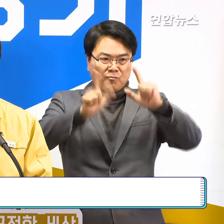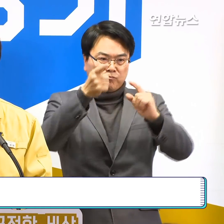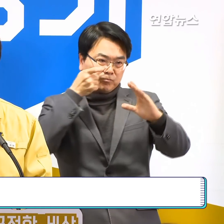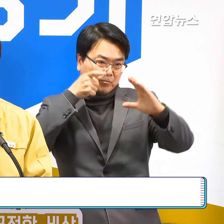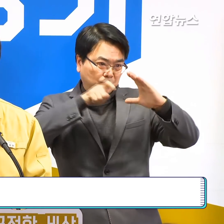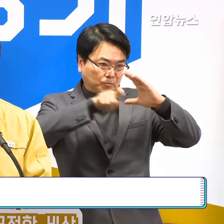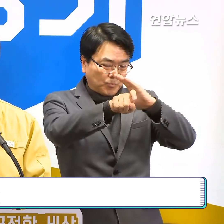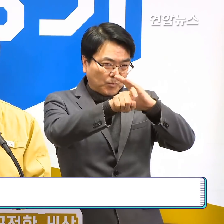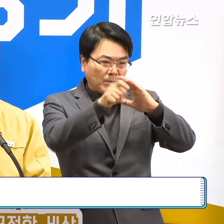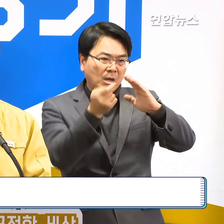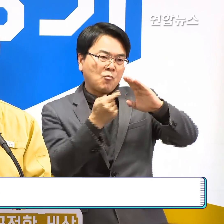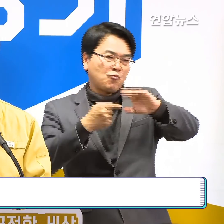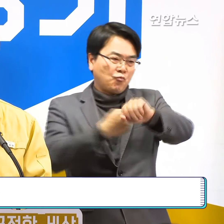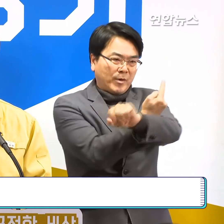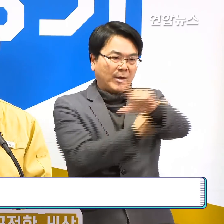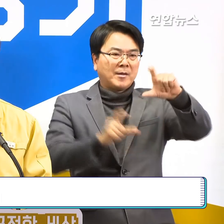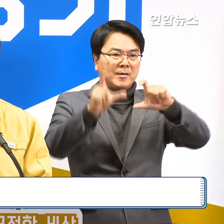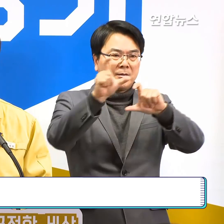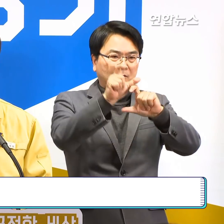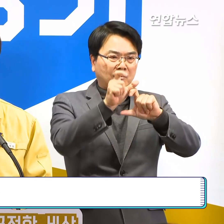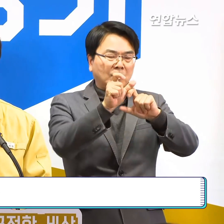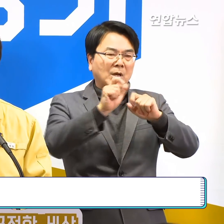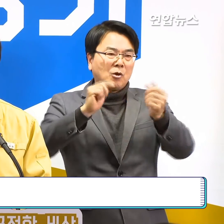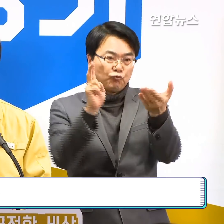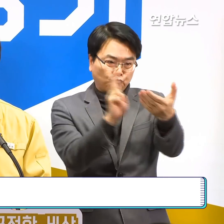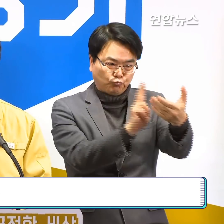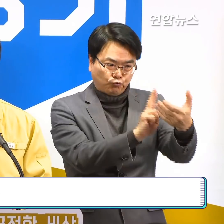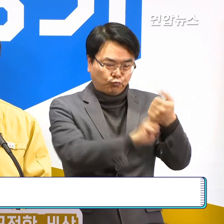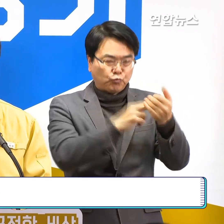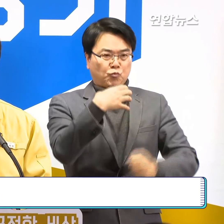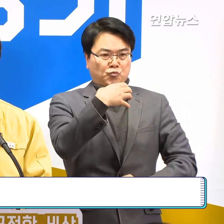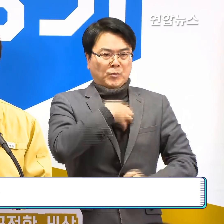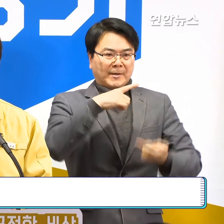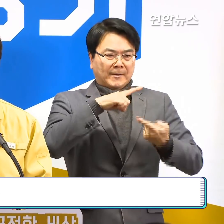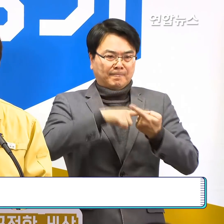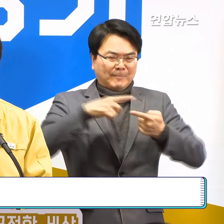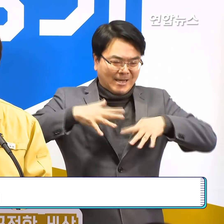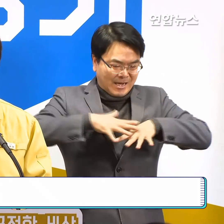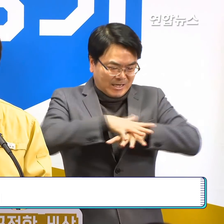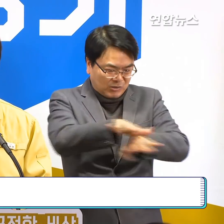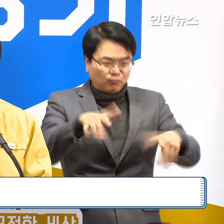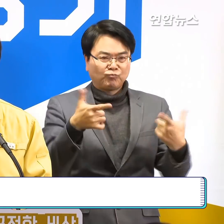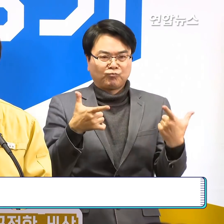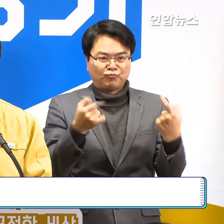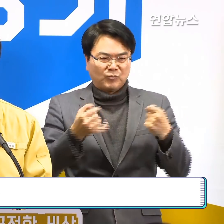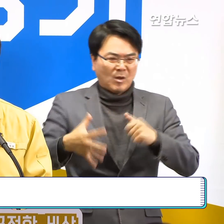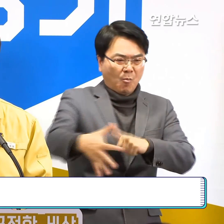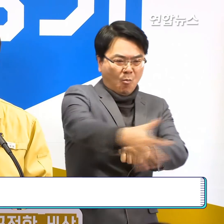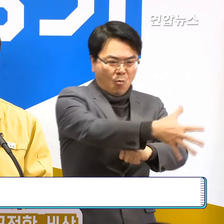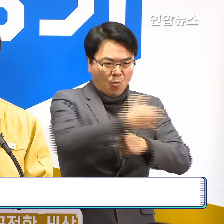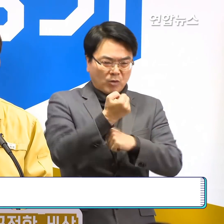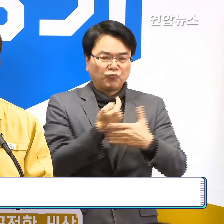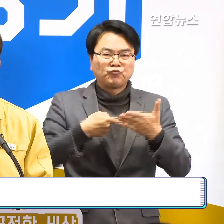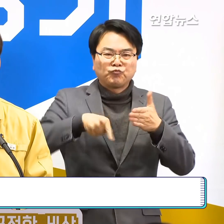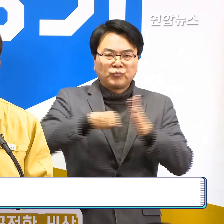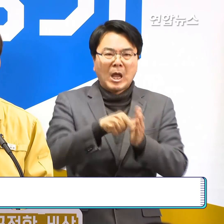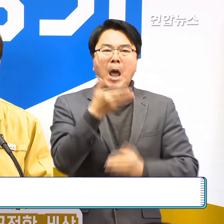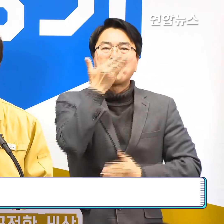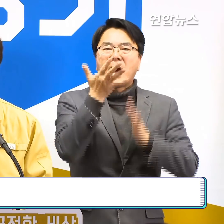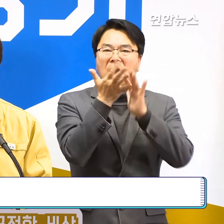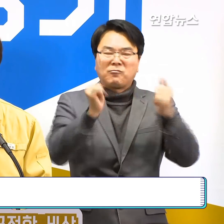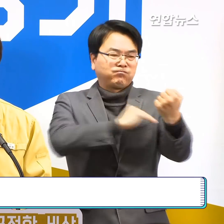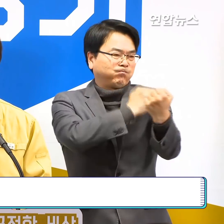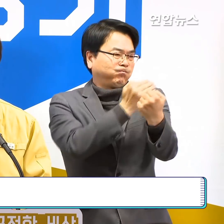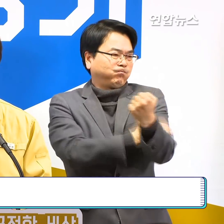방식을 넘어서서 잠재적 위험 영역을 그물처럼 샅샅이 훑는 데 가용 자원과